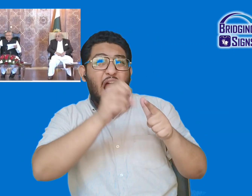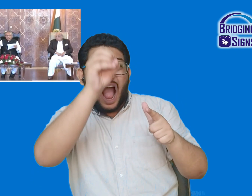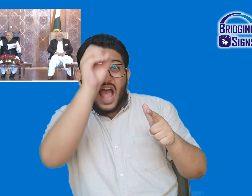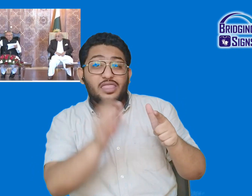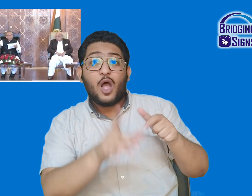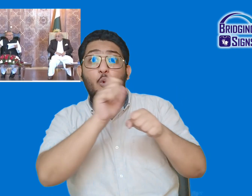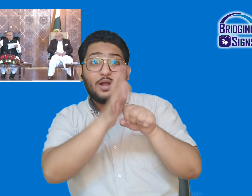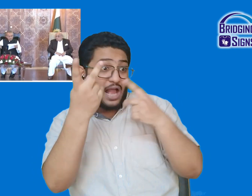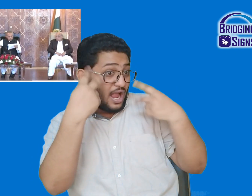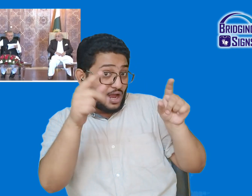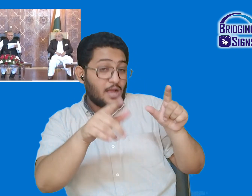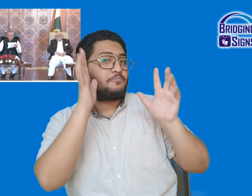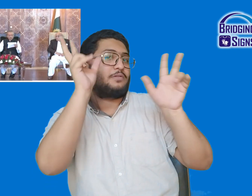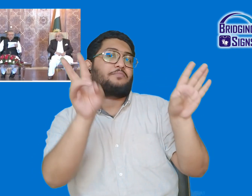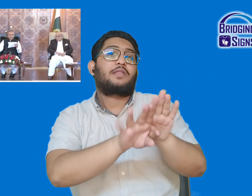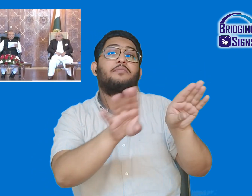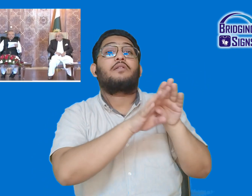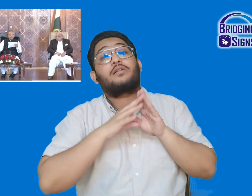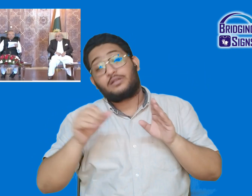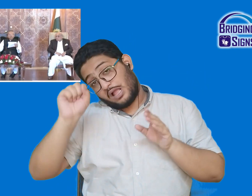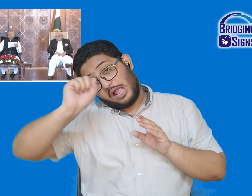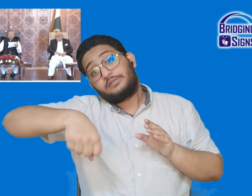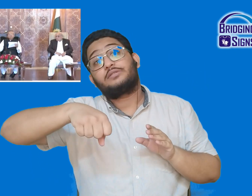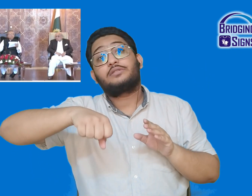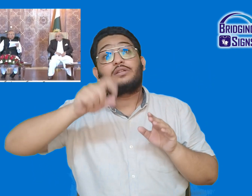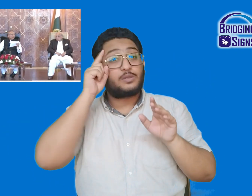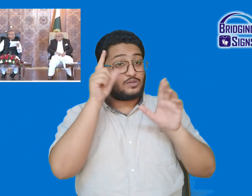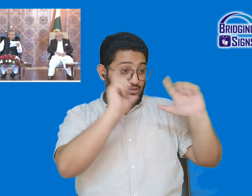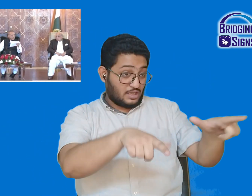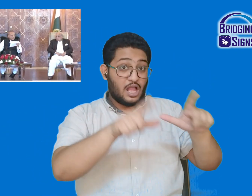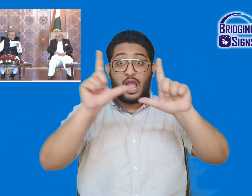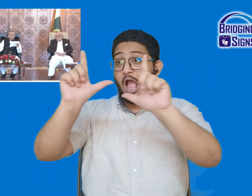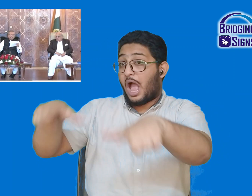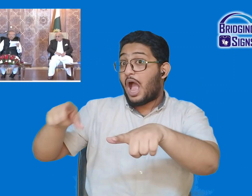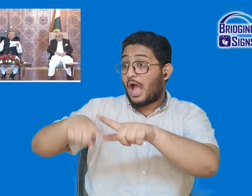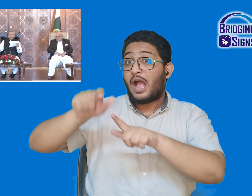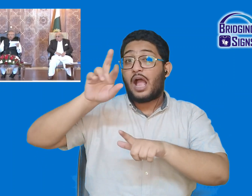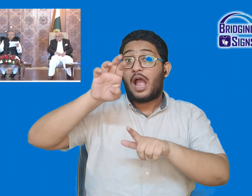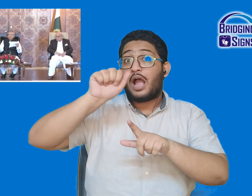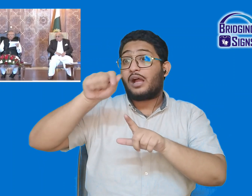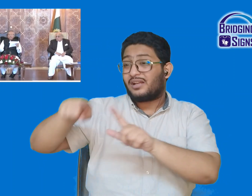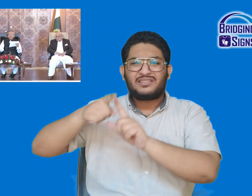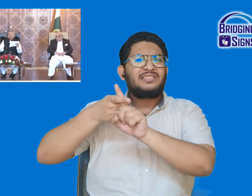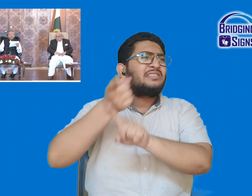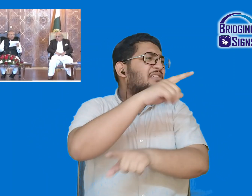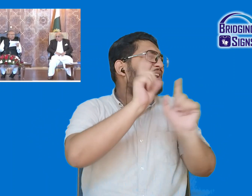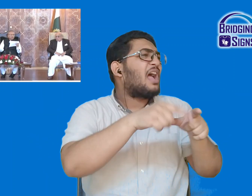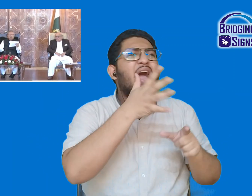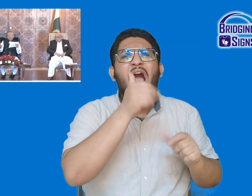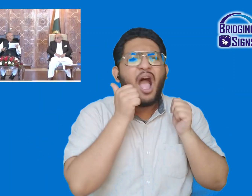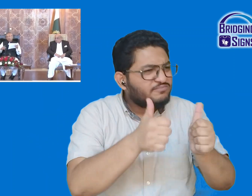علاقے کے اندر حالات بہت خراب ہو رہے ہیں, وہاں کے احکامات اور پالیسی کو بدل دیا جائے, چھوٹ دی جائے جہاں